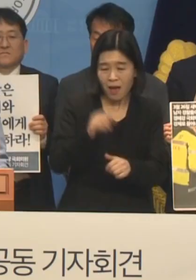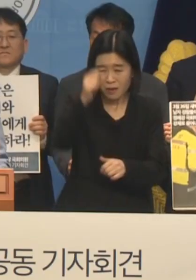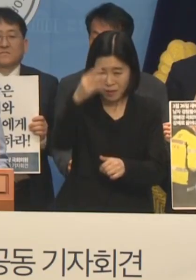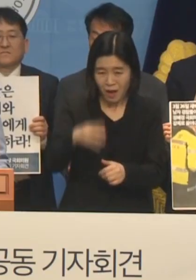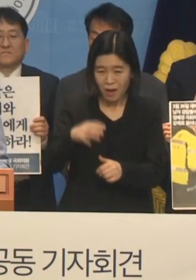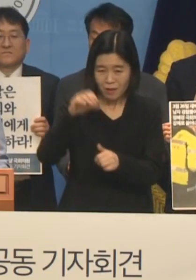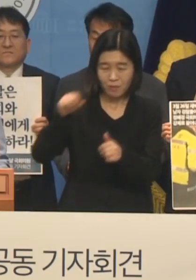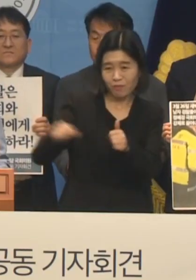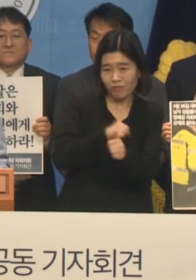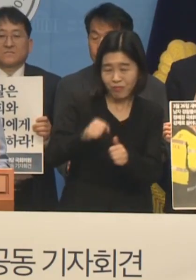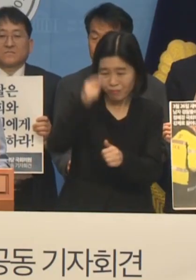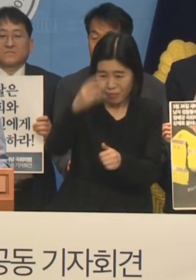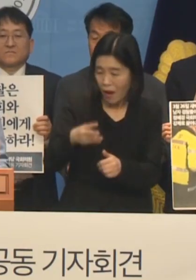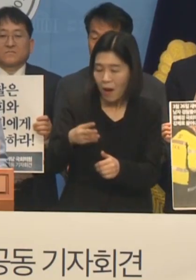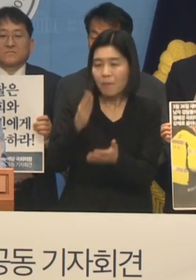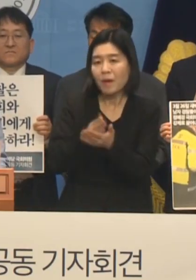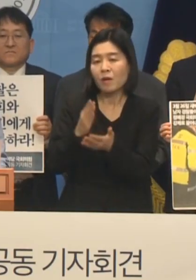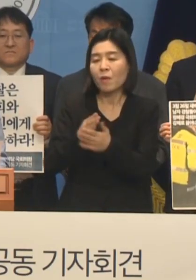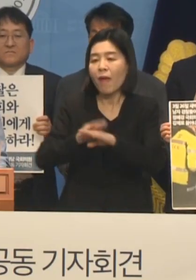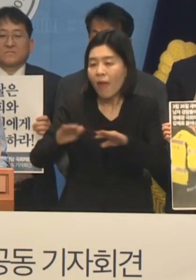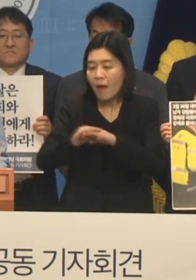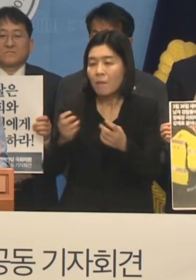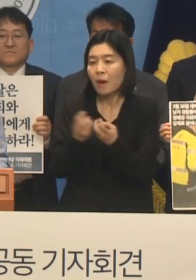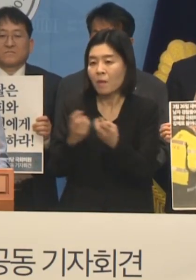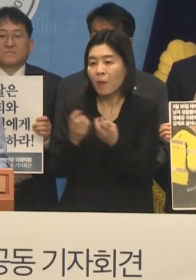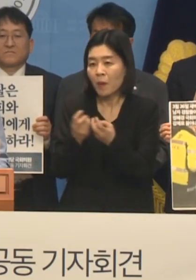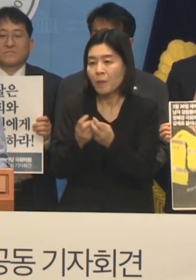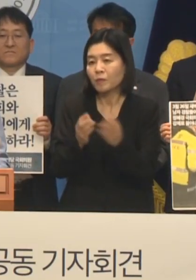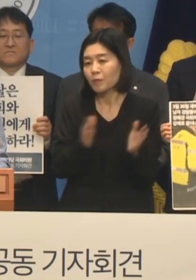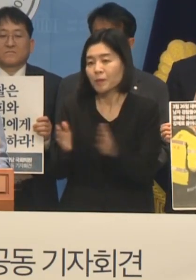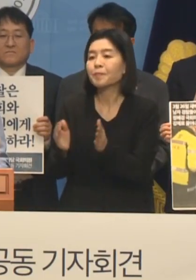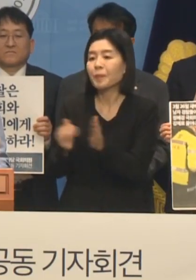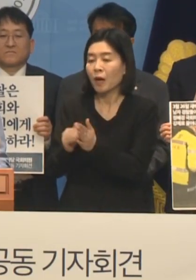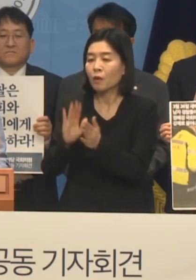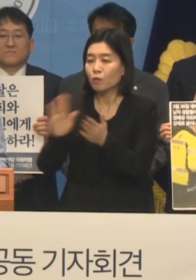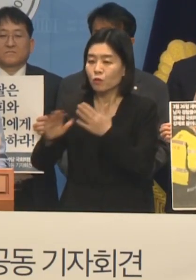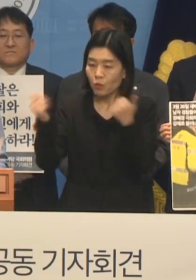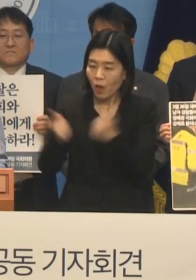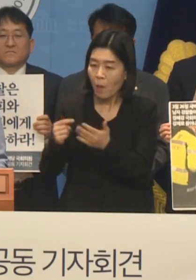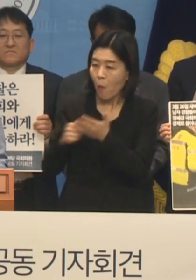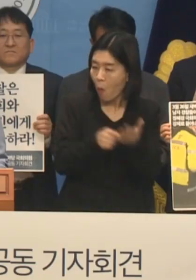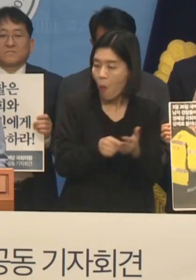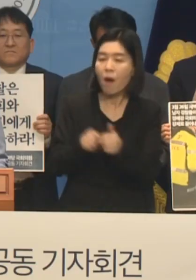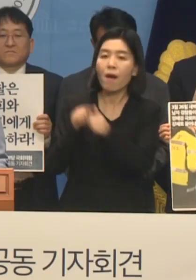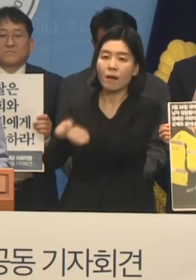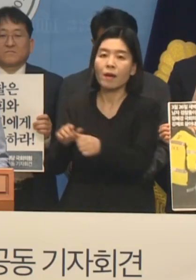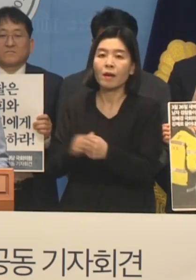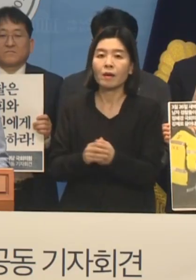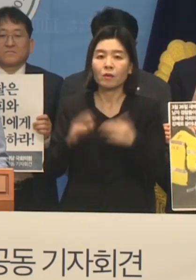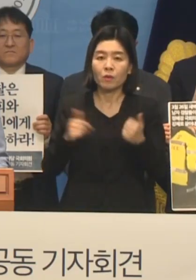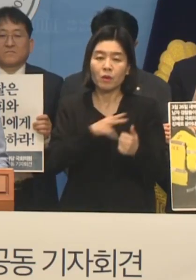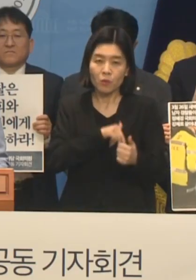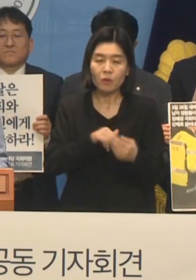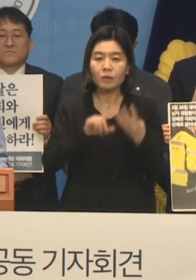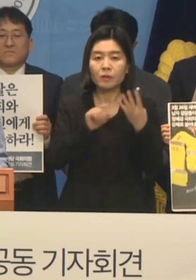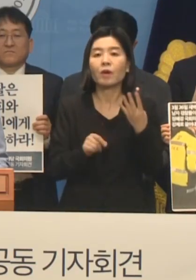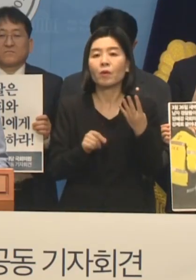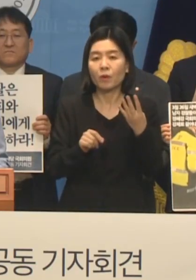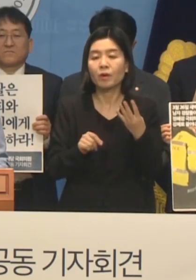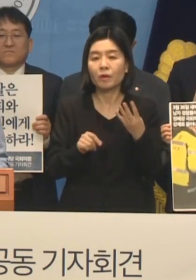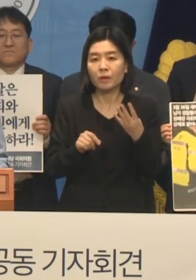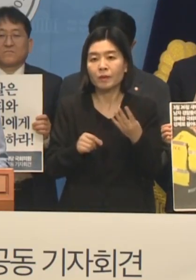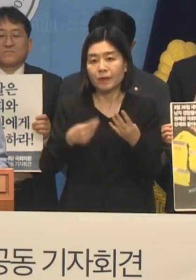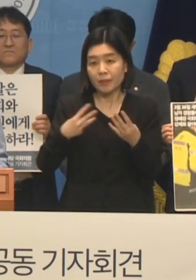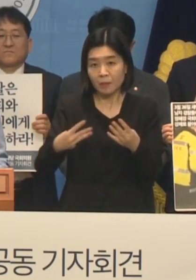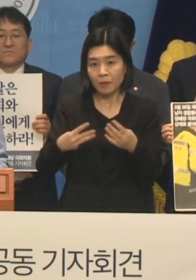마련하여 국회에 보고하라. 2025년 4월 3일 국회의원 정혜경 과잉 진압